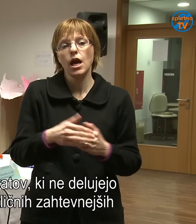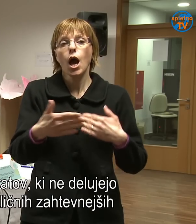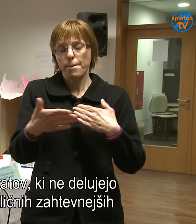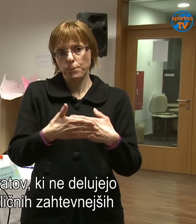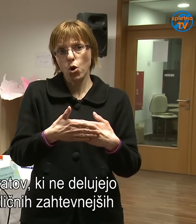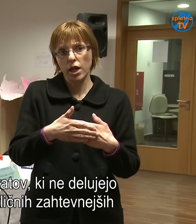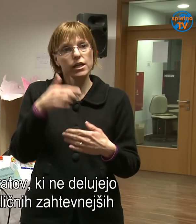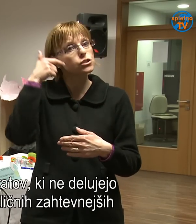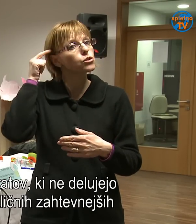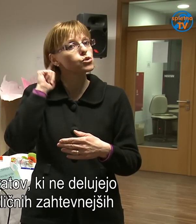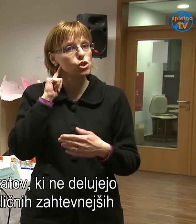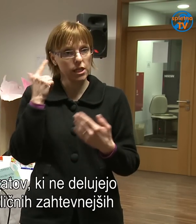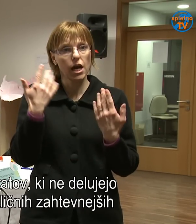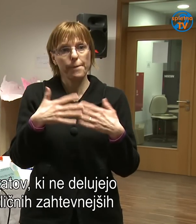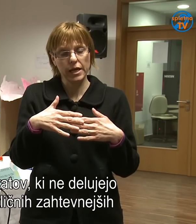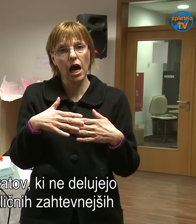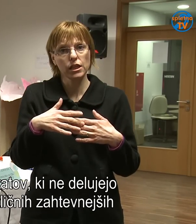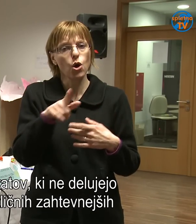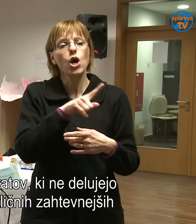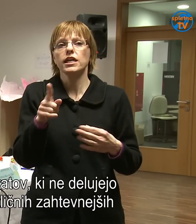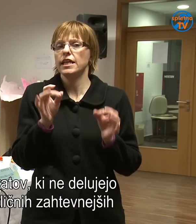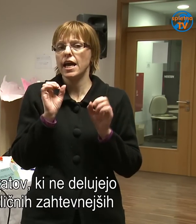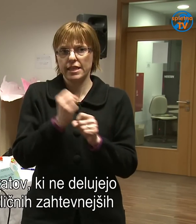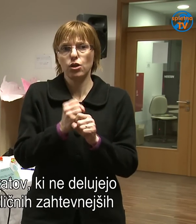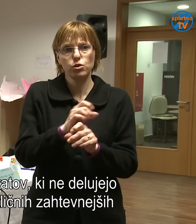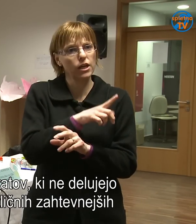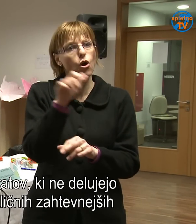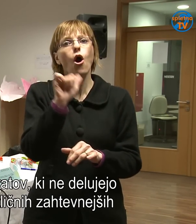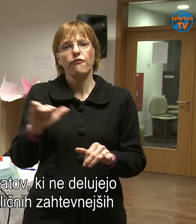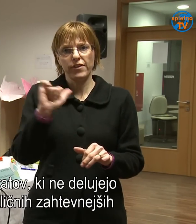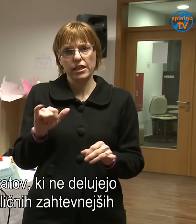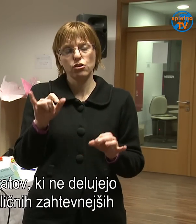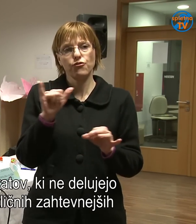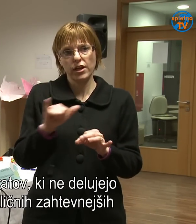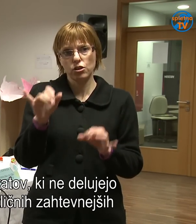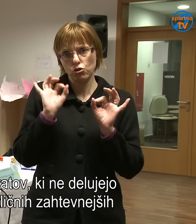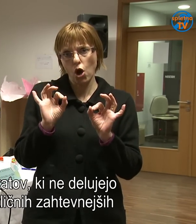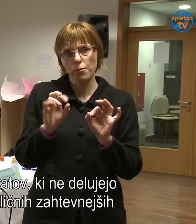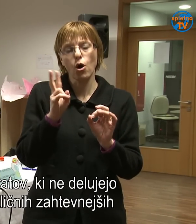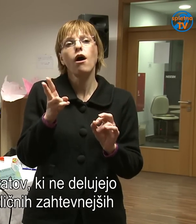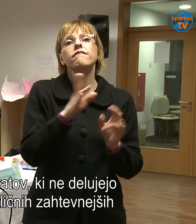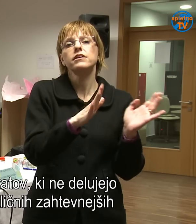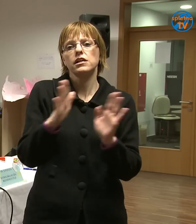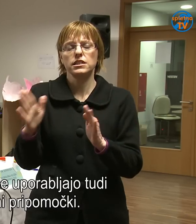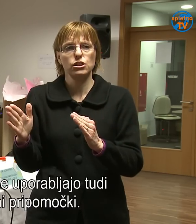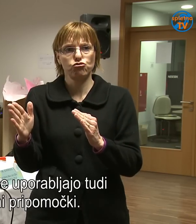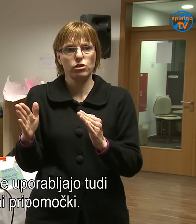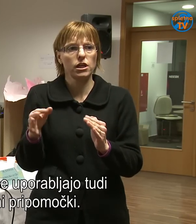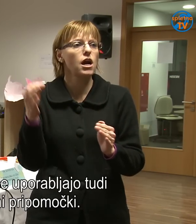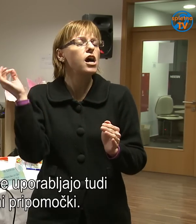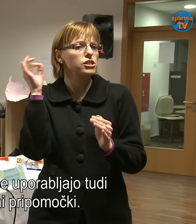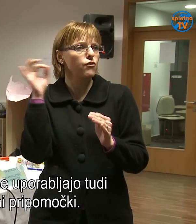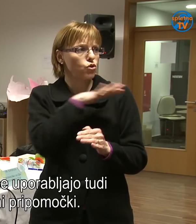Poleg slušnih aparatov, ki ne delujejo vedno dobro v različnih zahtevnejših